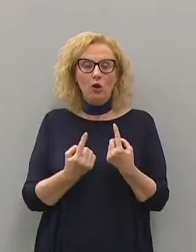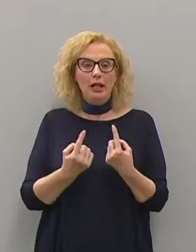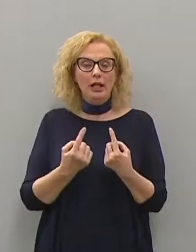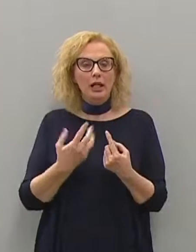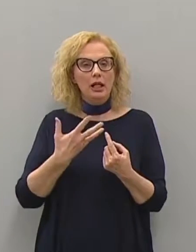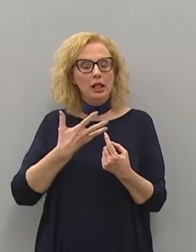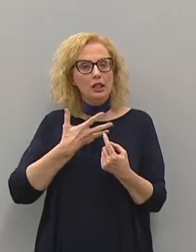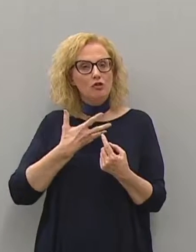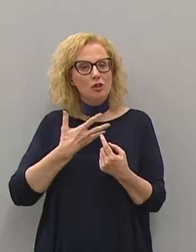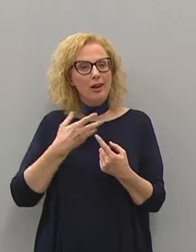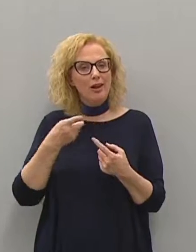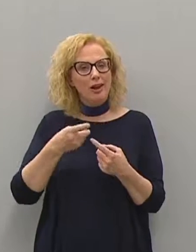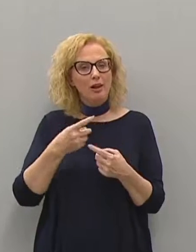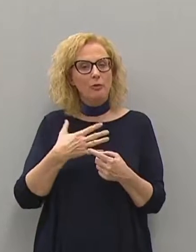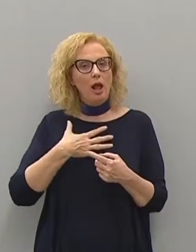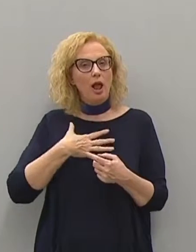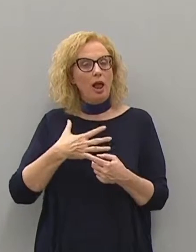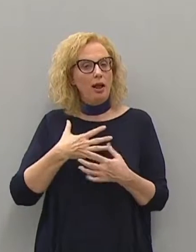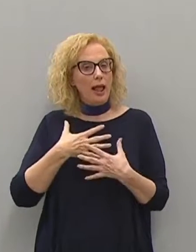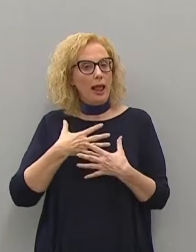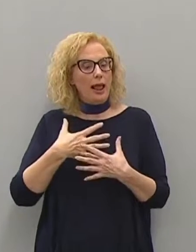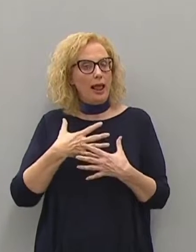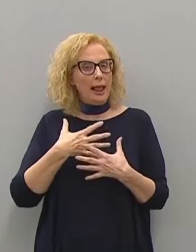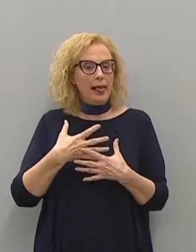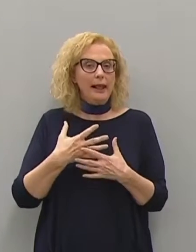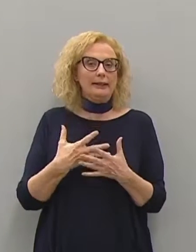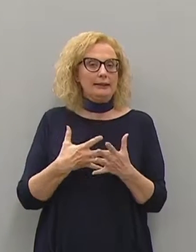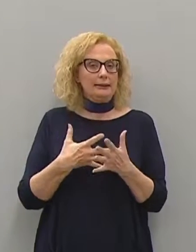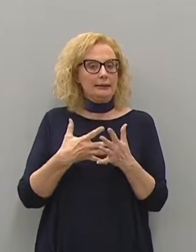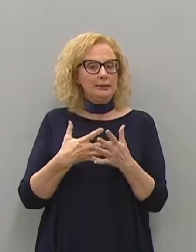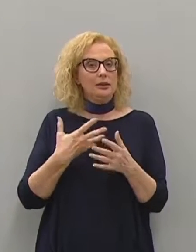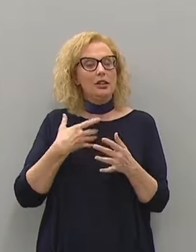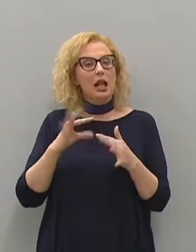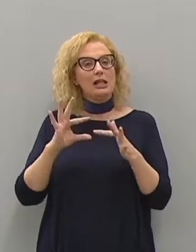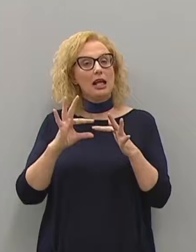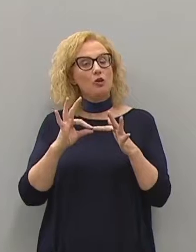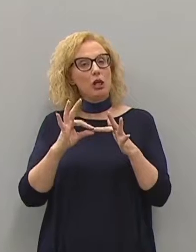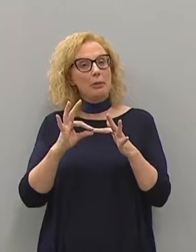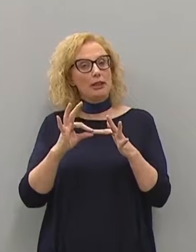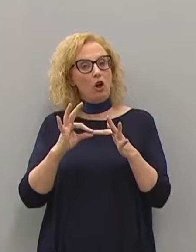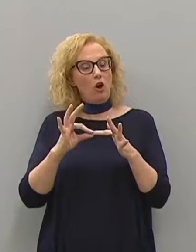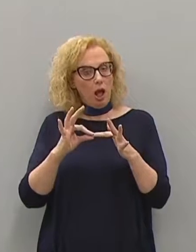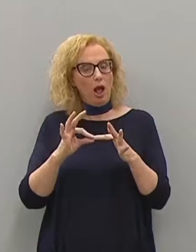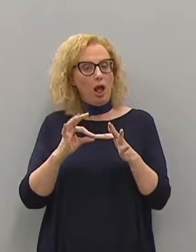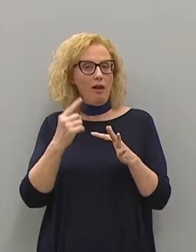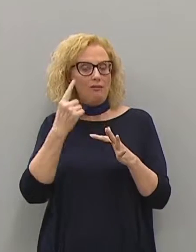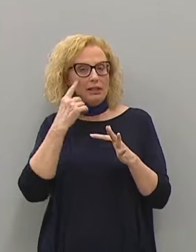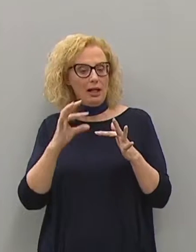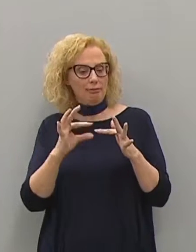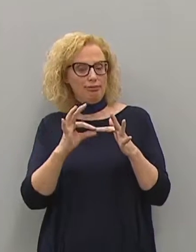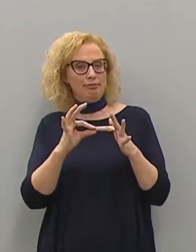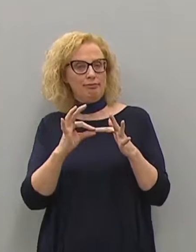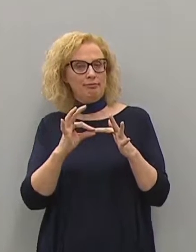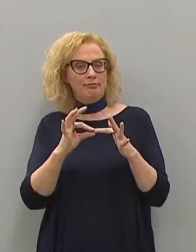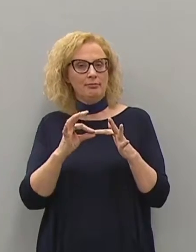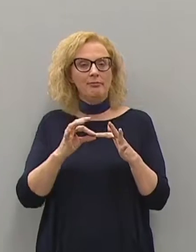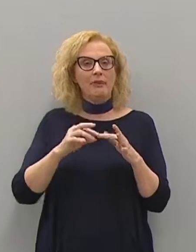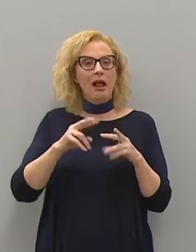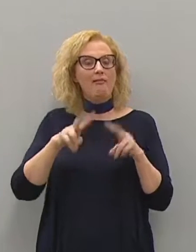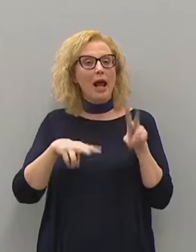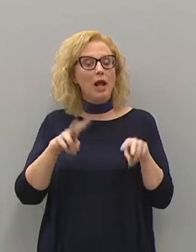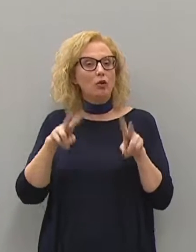un impegno respiratorio il saturimetro in modo da poter valutare